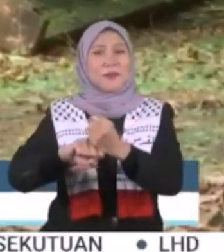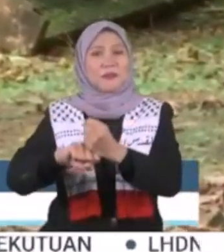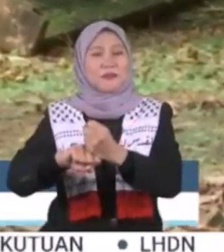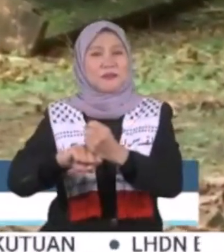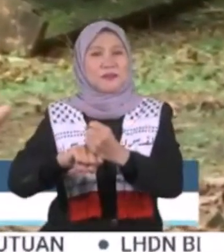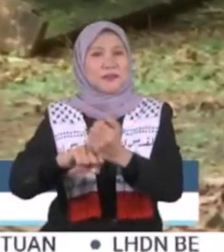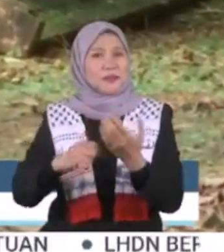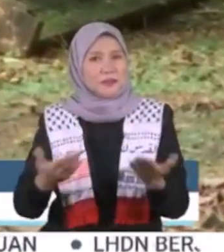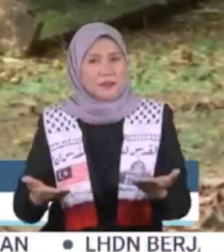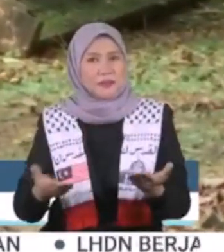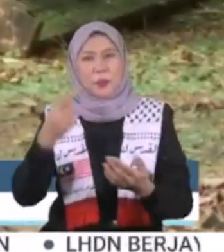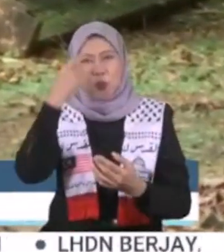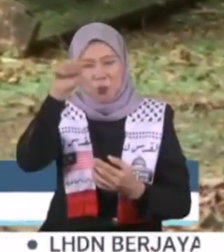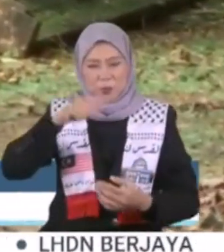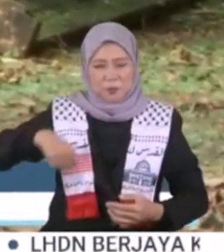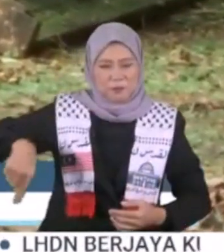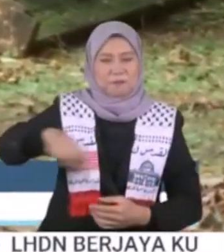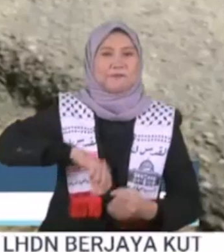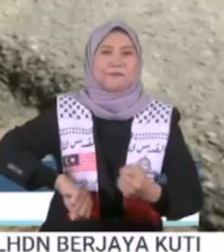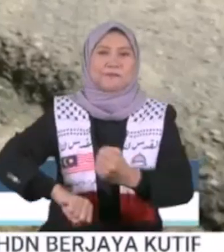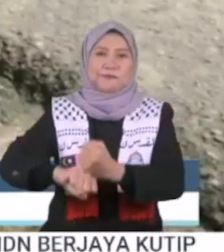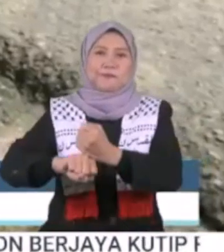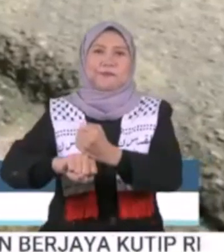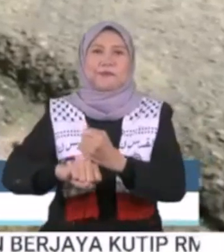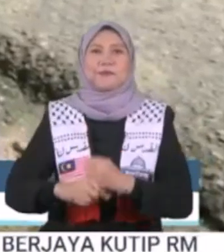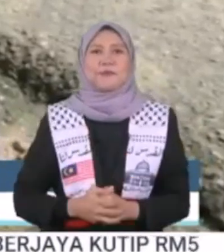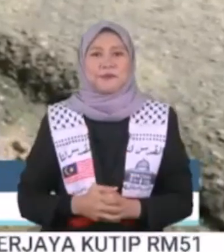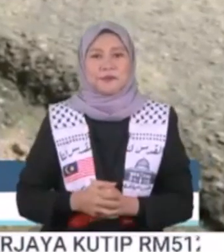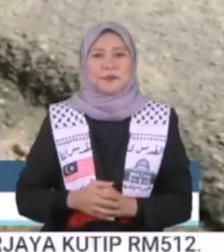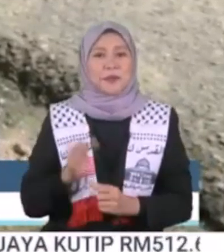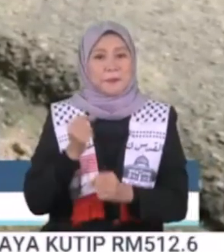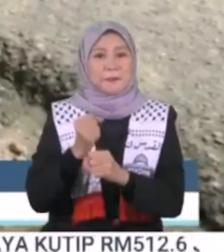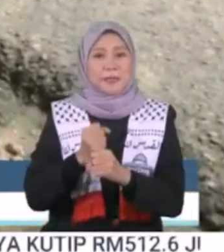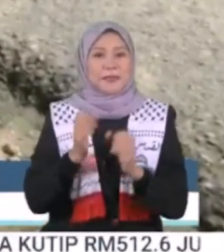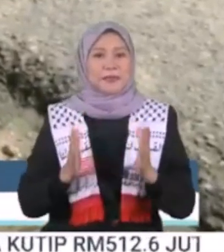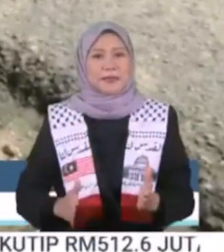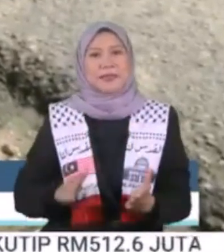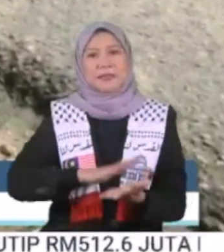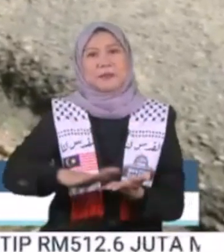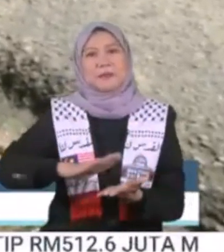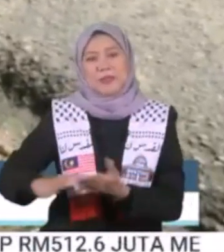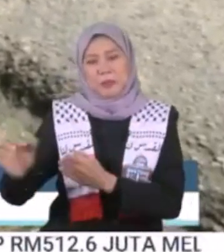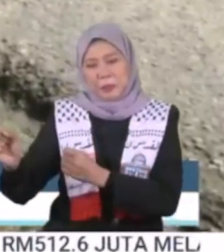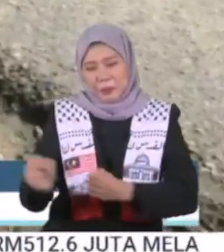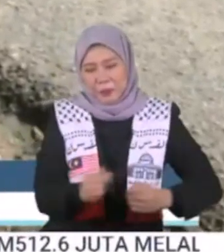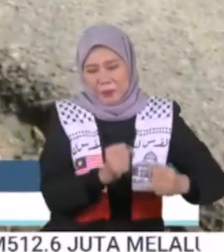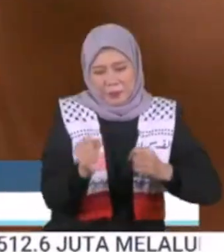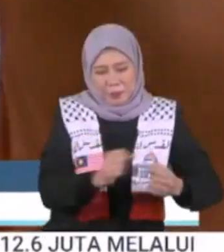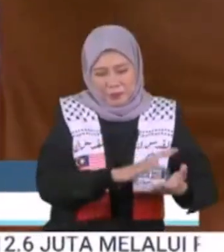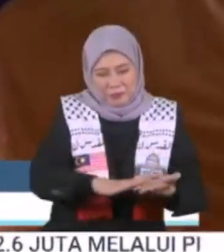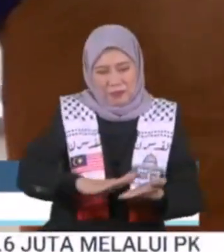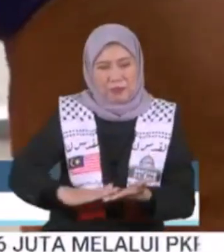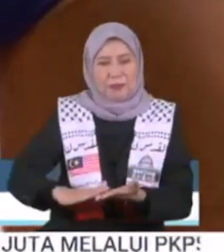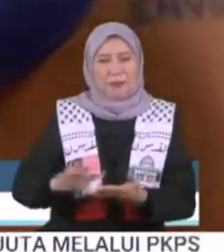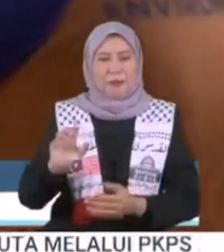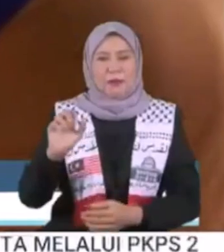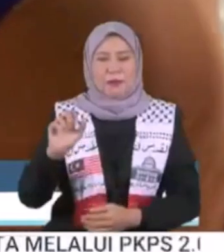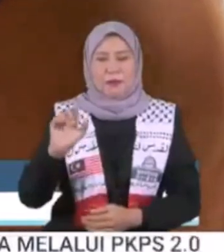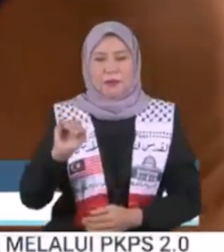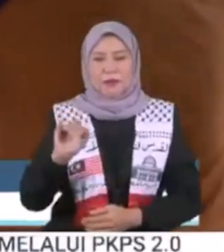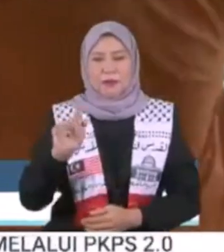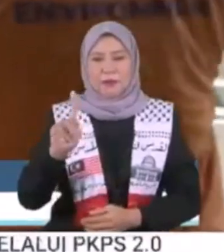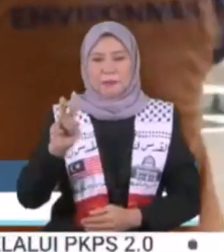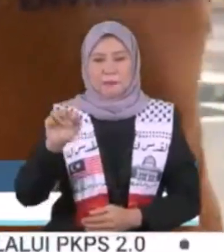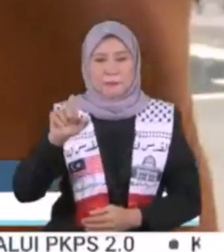semua untuk mereka. Menurut pekerja pembersihan SWM Environment, Muhammad Luqman